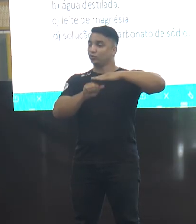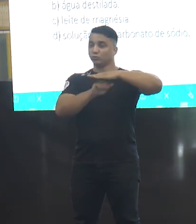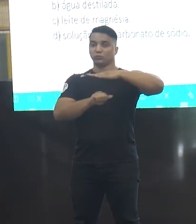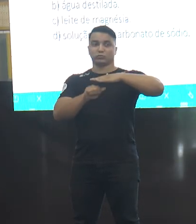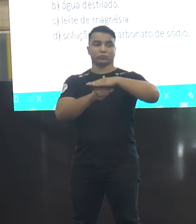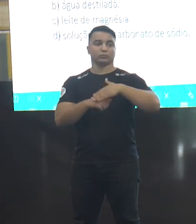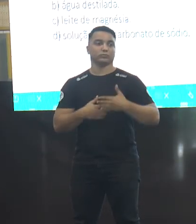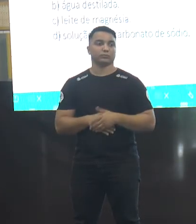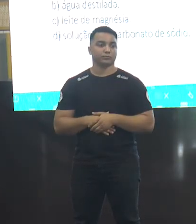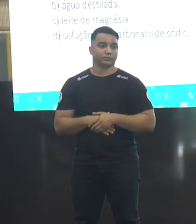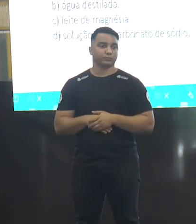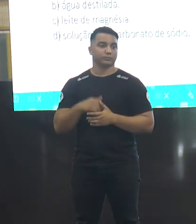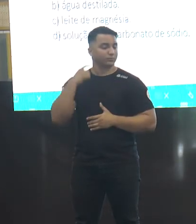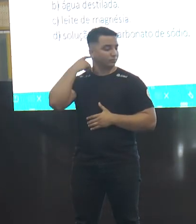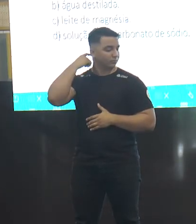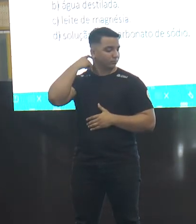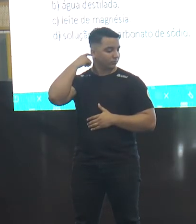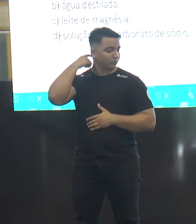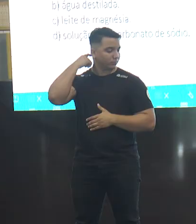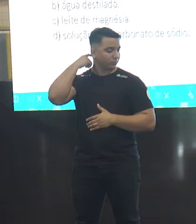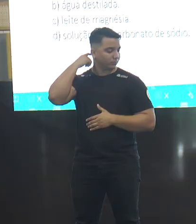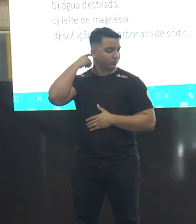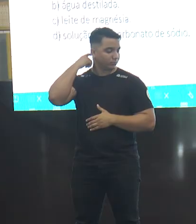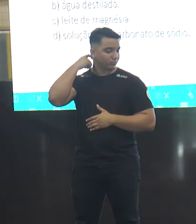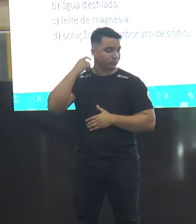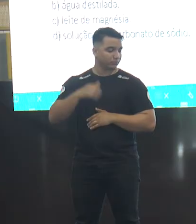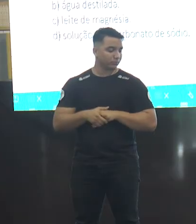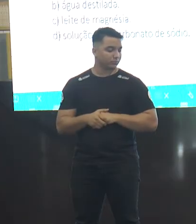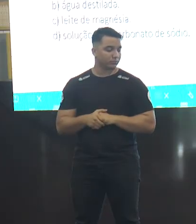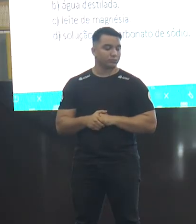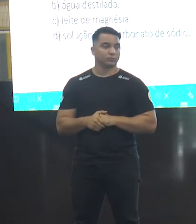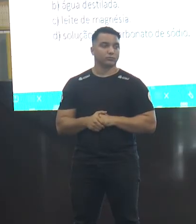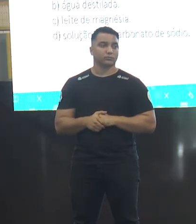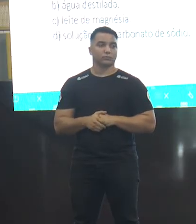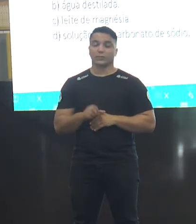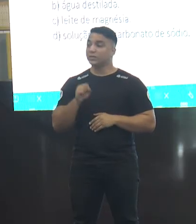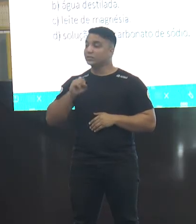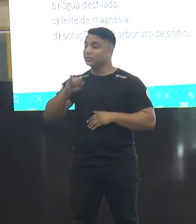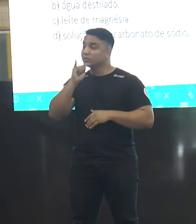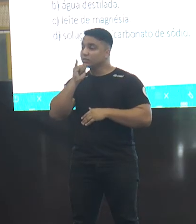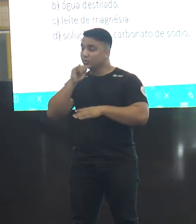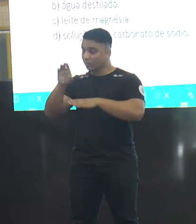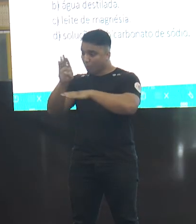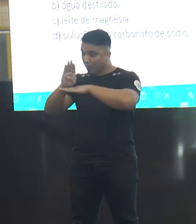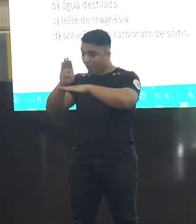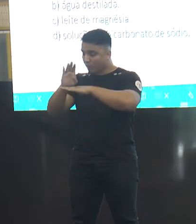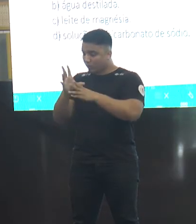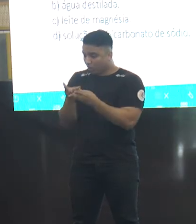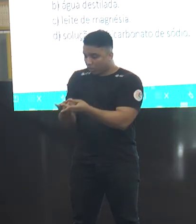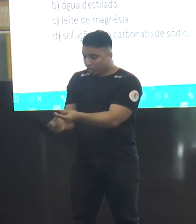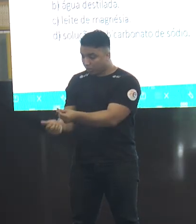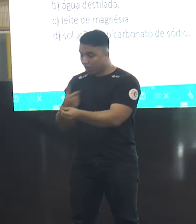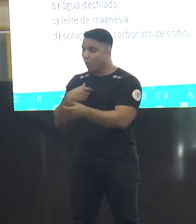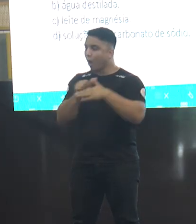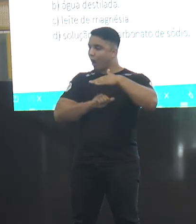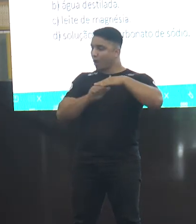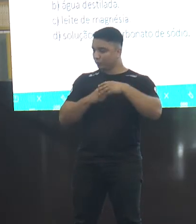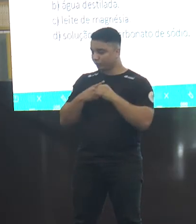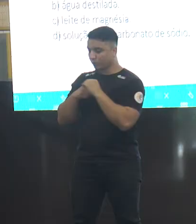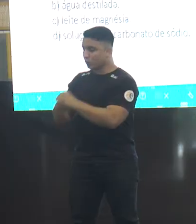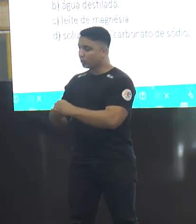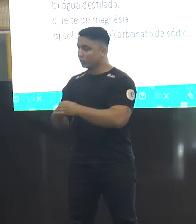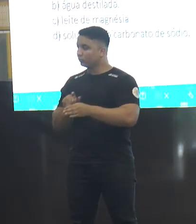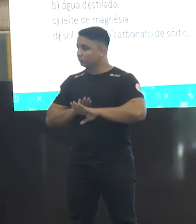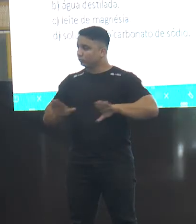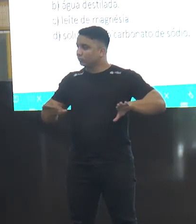Como é que a gente não vai acertar isso? Se cair uma base, eu boto um ácido. Se cair um ácido, eu boto uma base. Poxa, é só